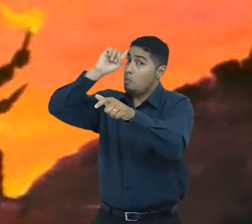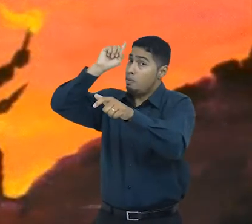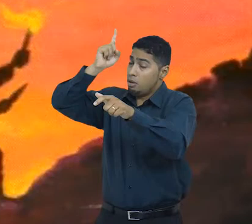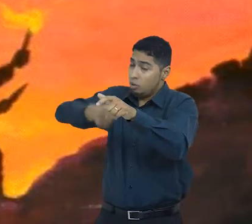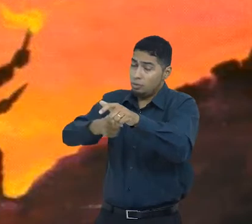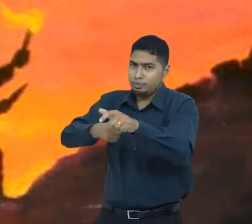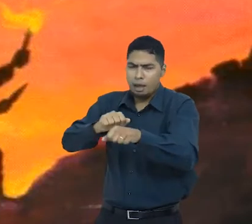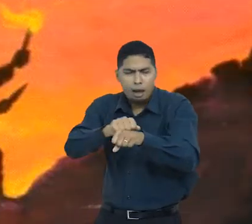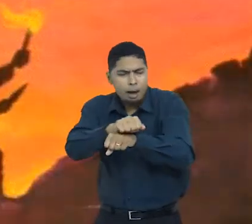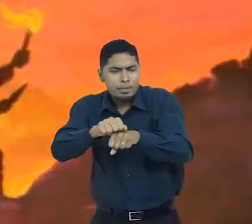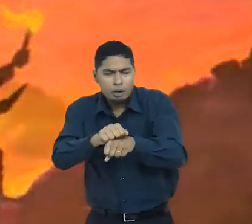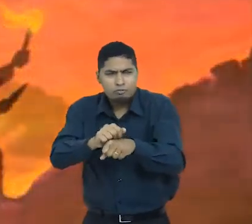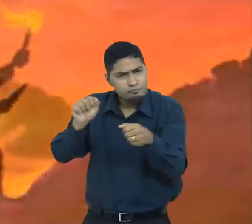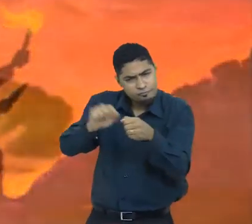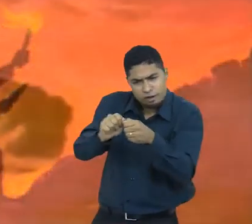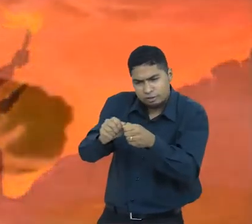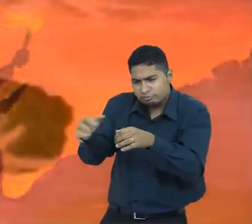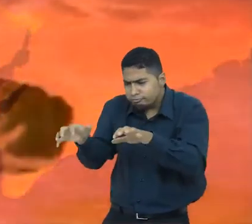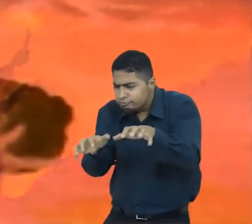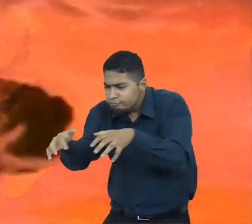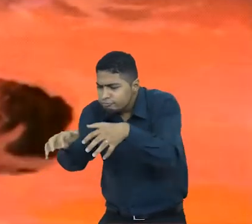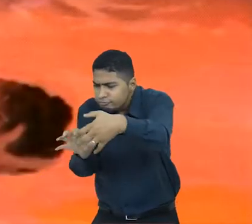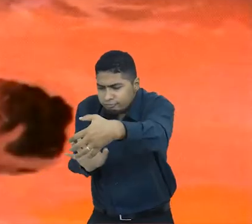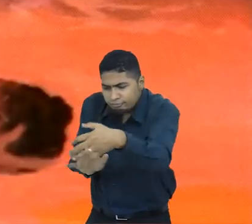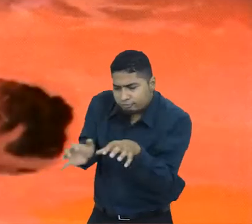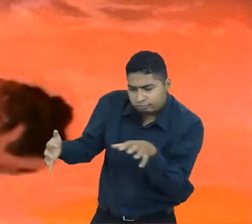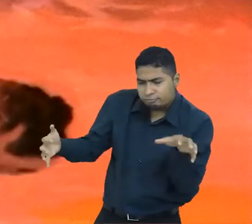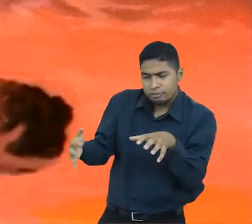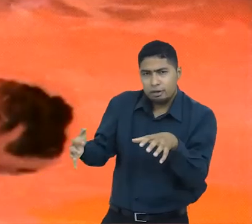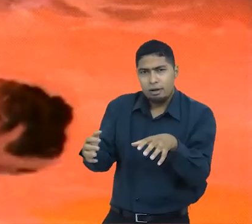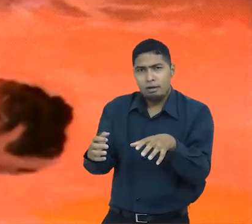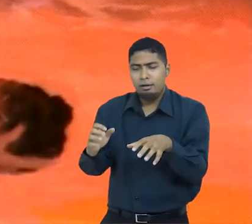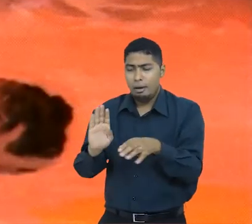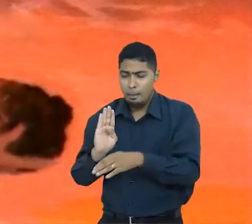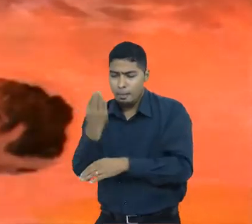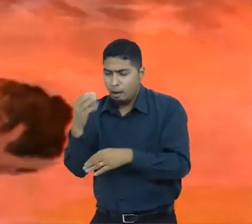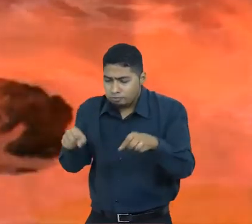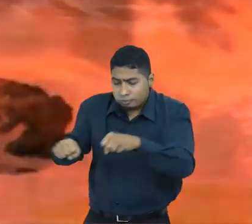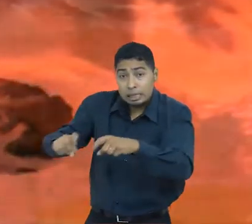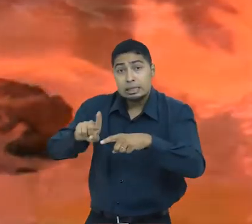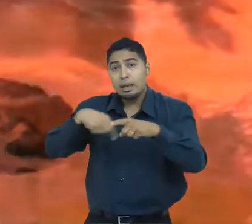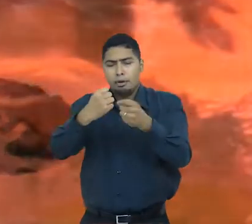Abraão construiu um altar e arrumou a lenha. Depois, amarrou Isaque e o deitou sobre a